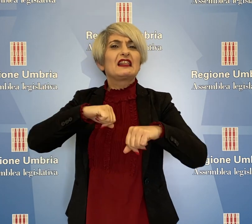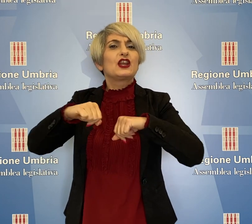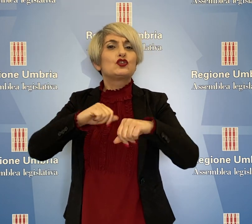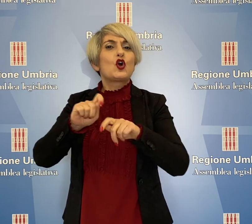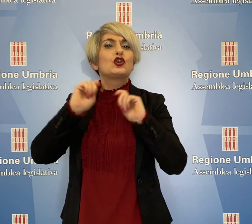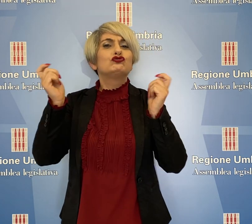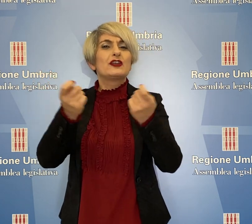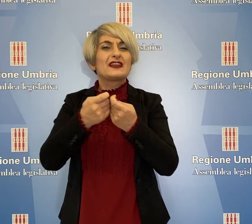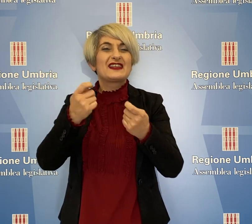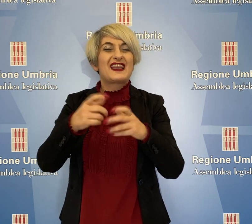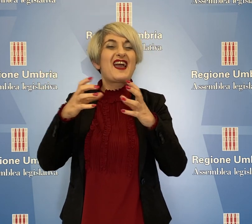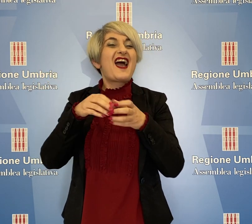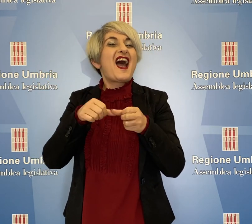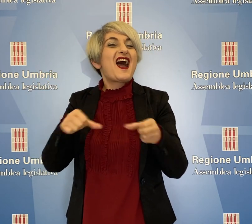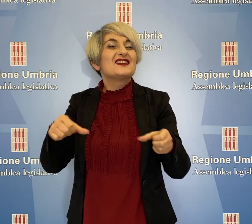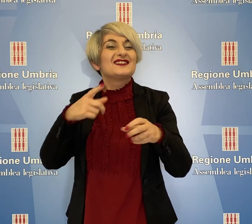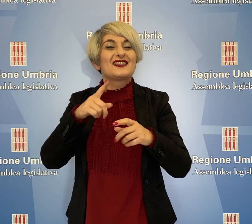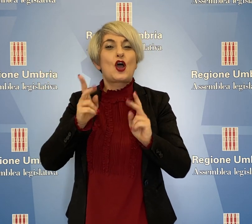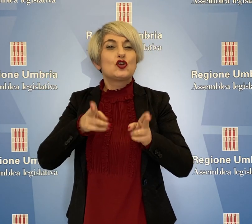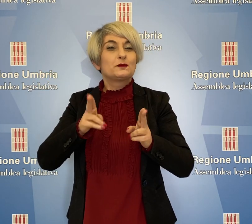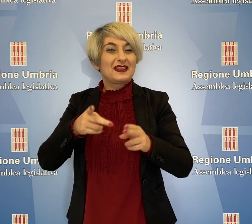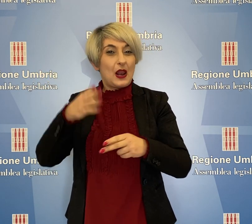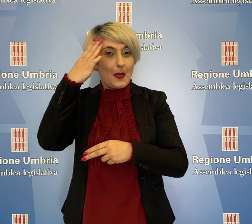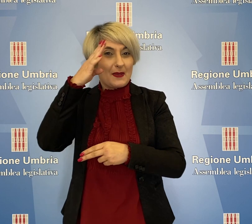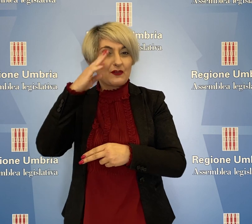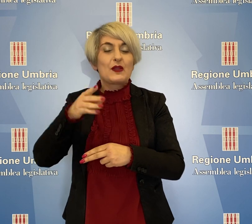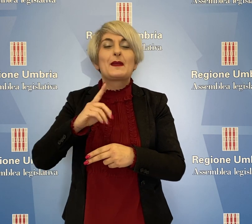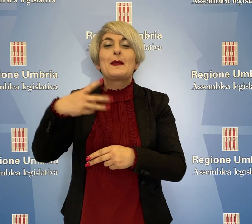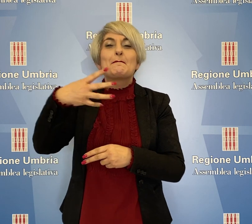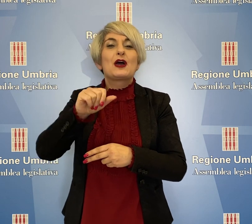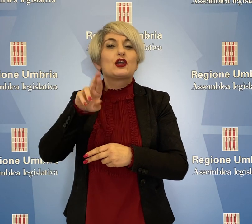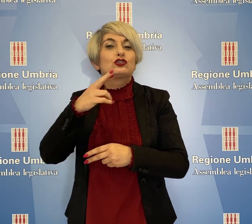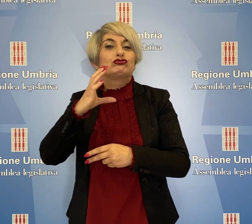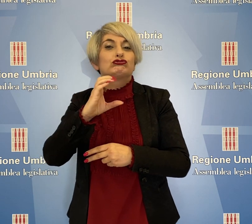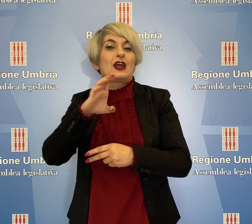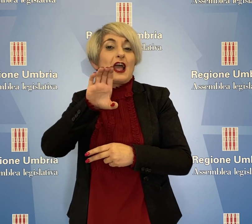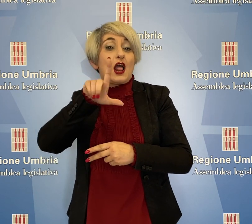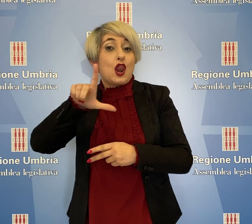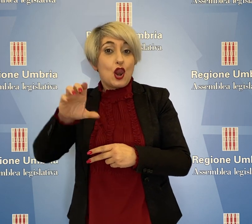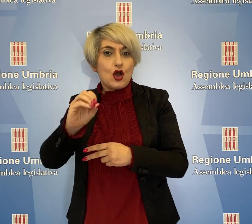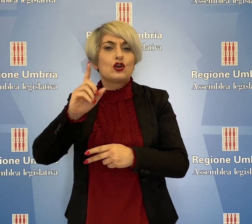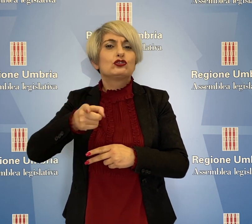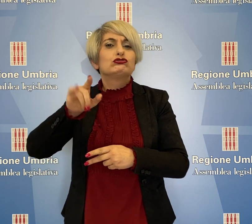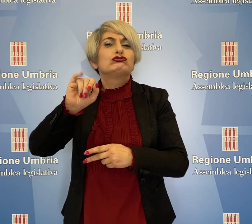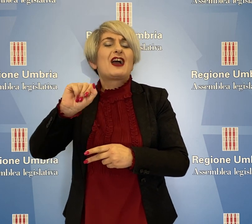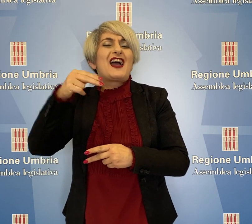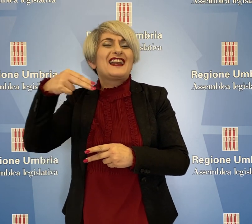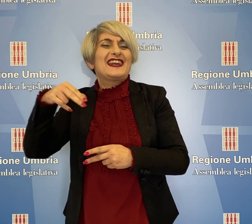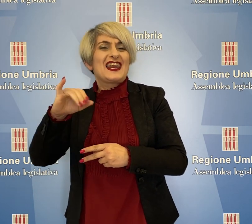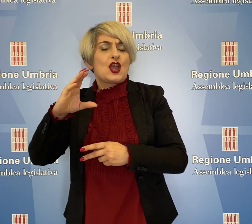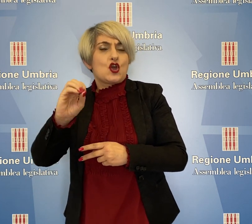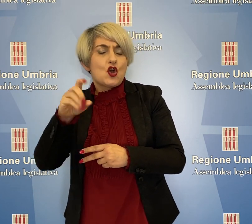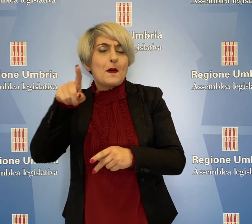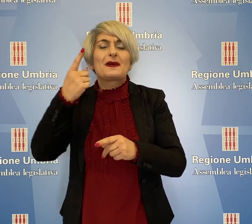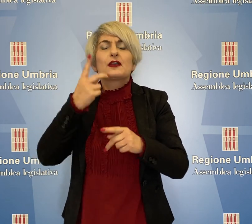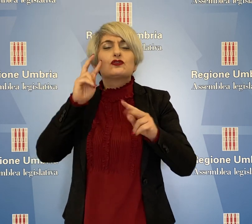dell'azienda ospedaliera di perugia marcello giannico sulla sopralluogo presso l'ospedale da campo l'assessore